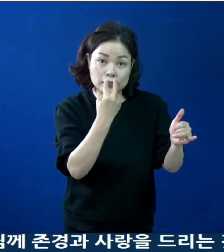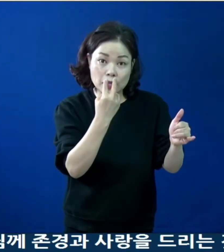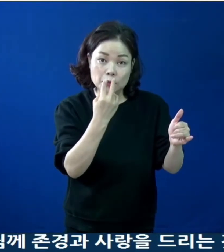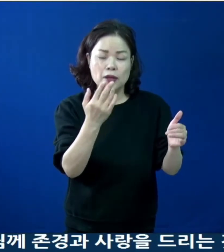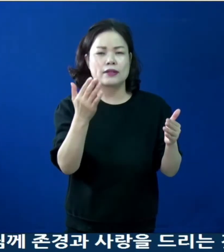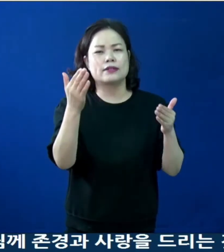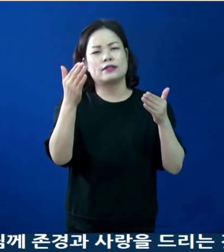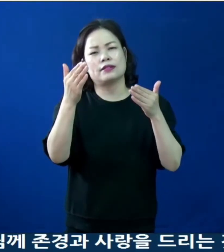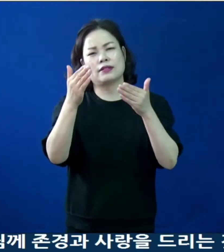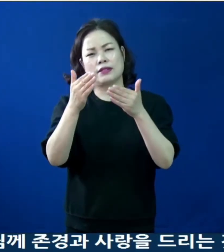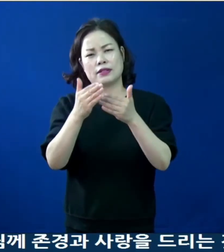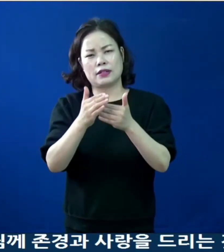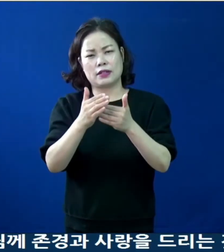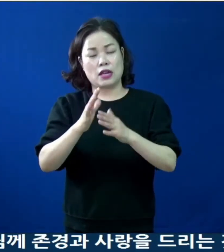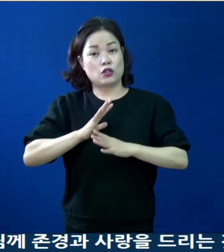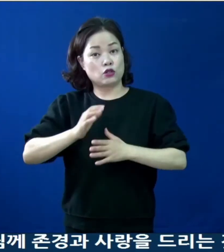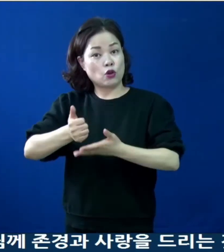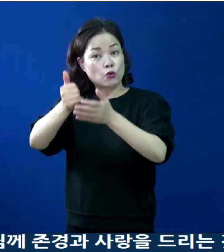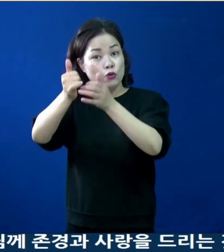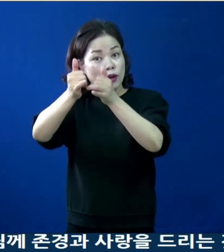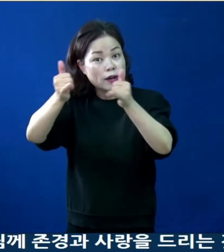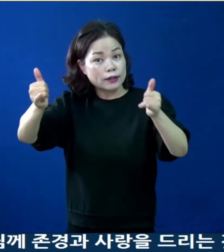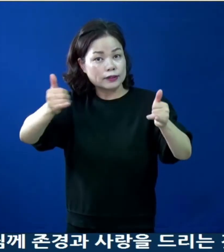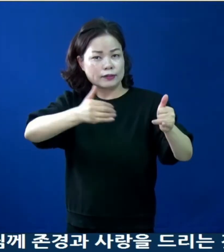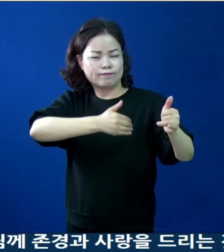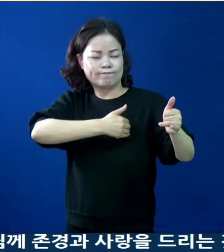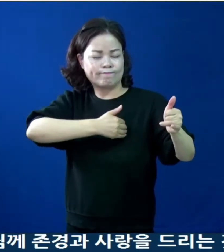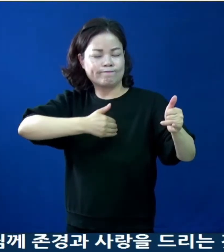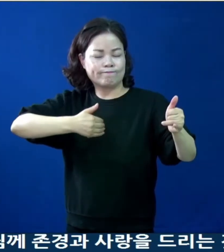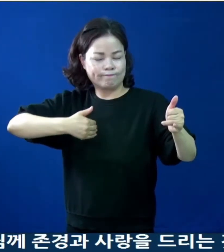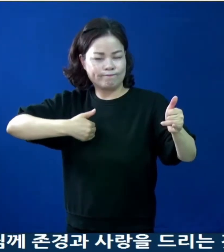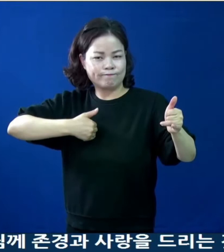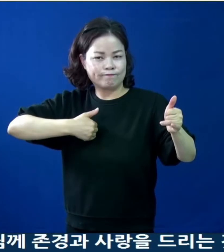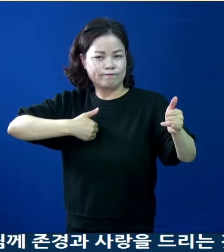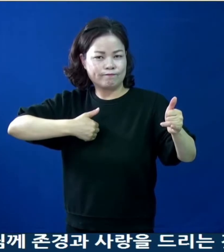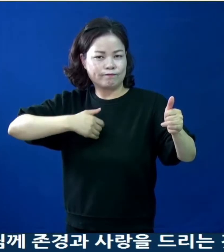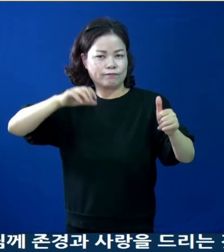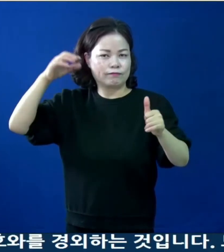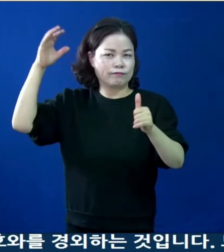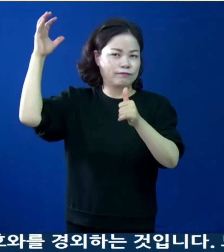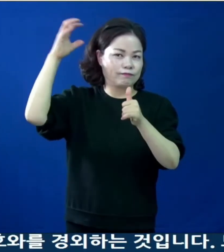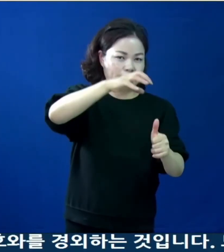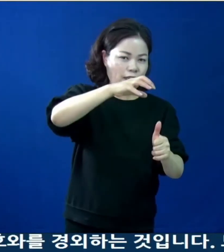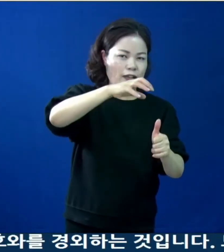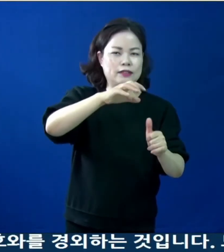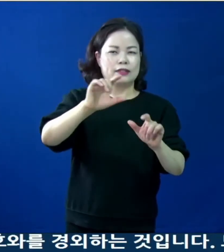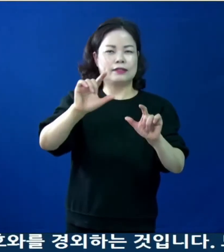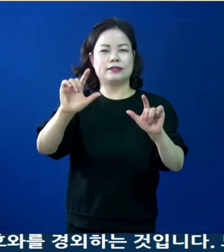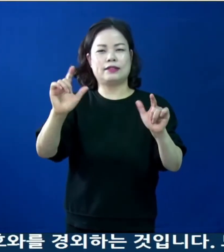하는 것이라 경외하는 자는 족하게 지내고 재앙을 당하지 아니하느니라.